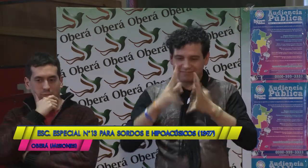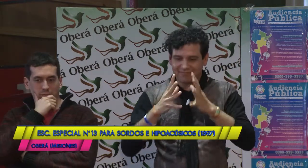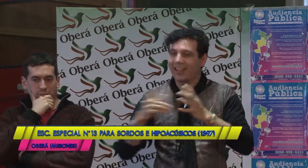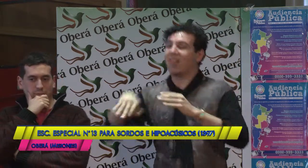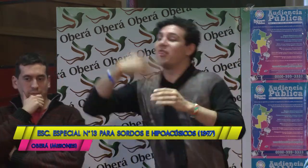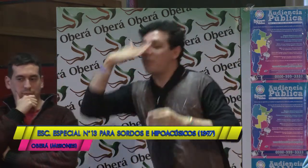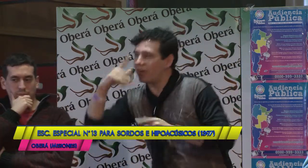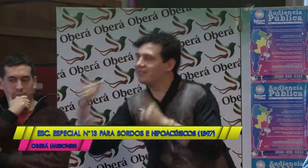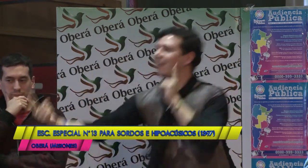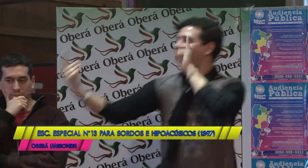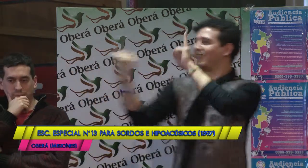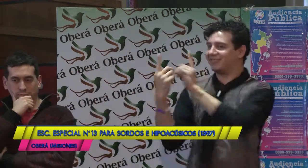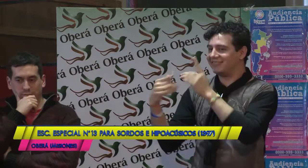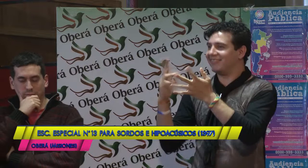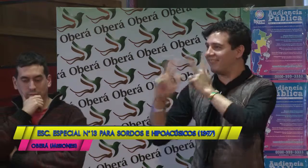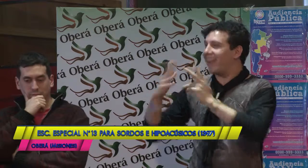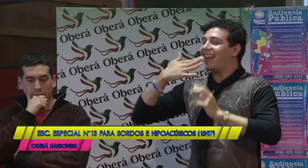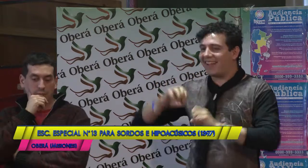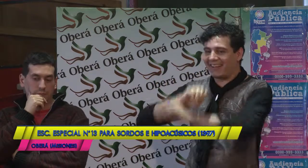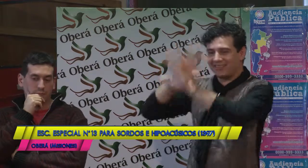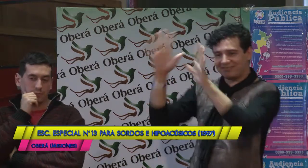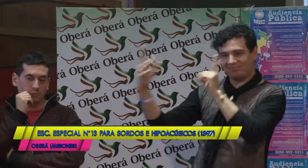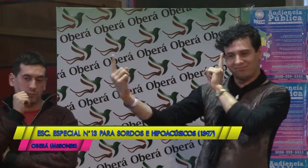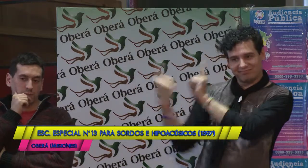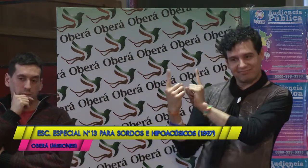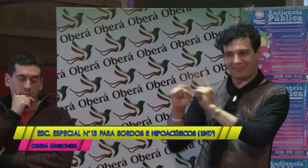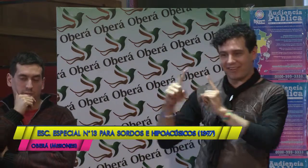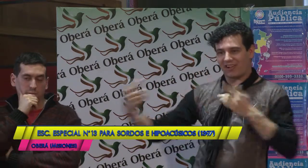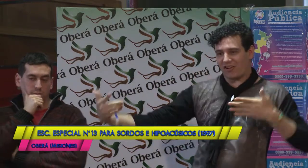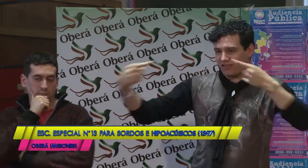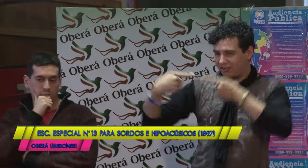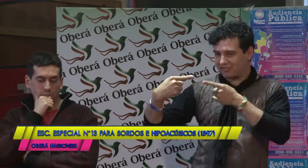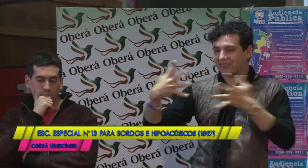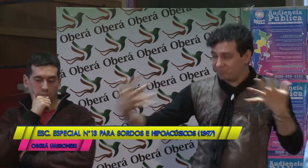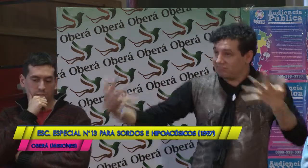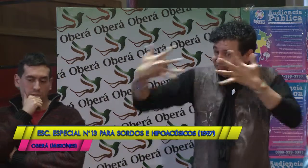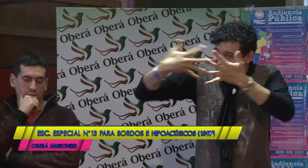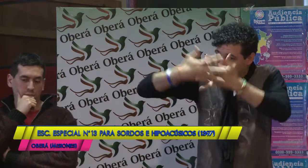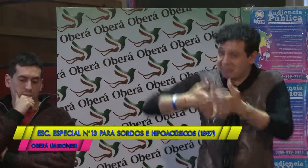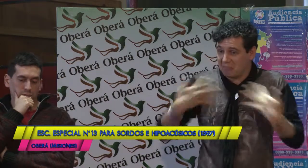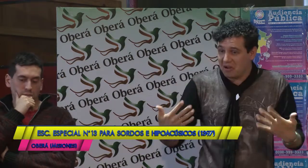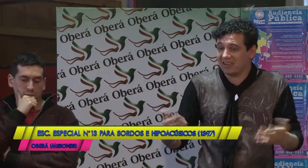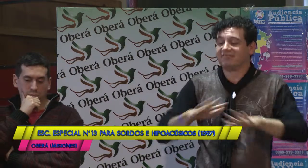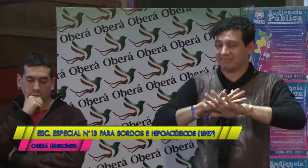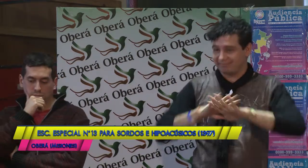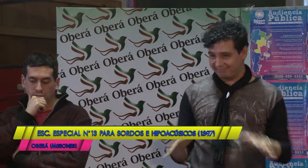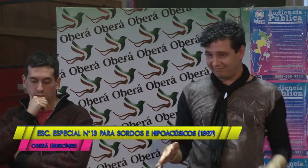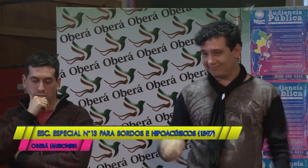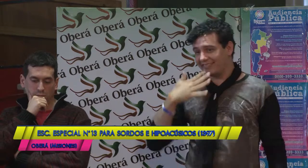interpretación, porque ahí recibimos esa información y también tenemos contacto con las cosas que pasan. Y es una forma también de contactarnos con las personas